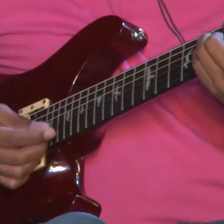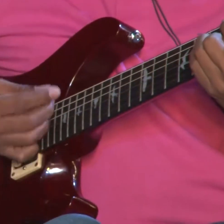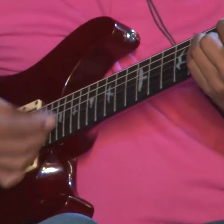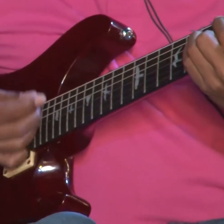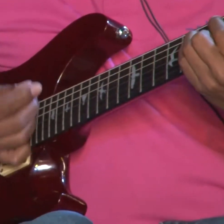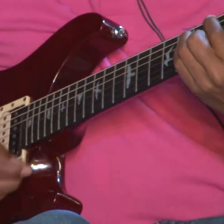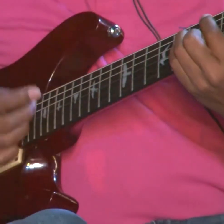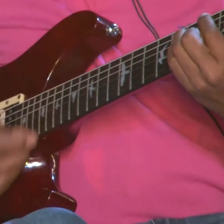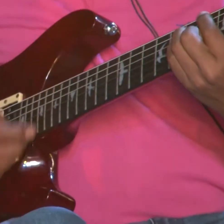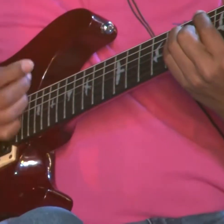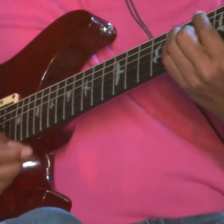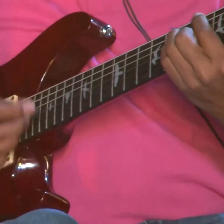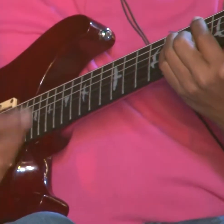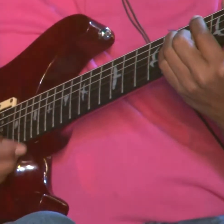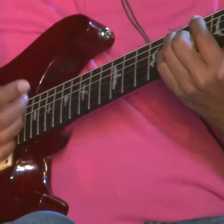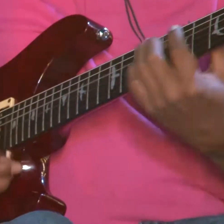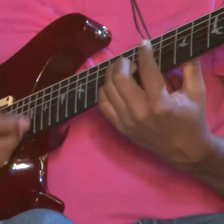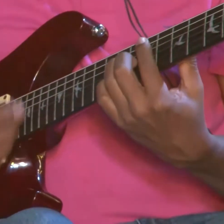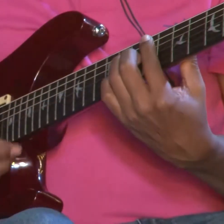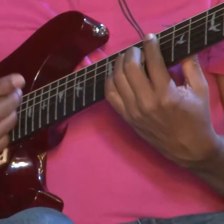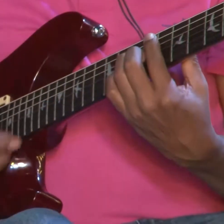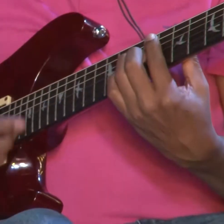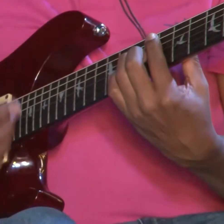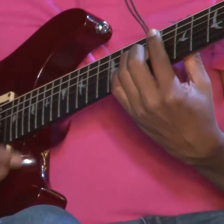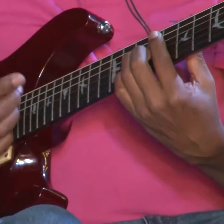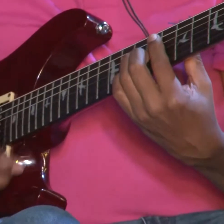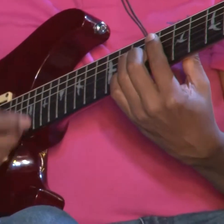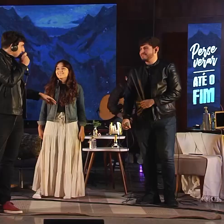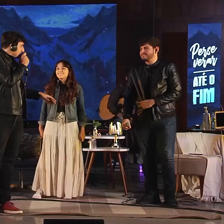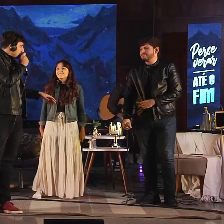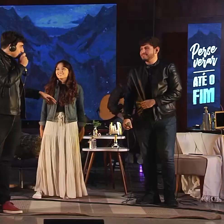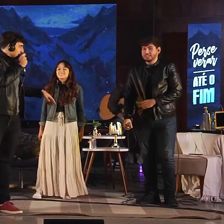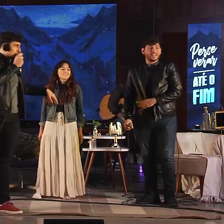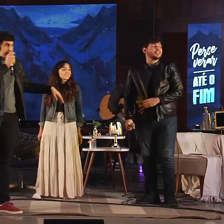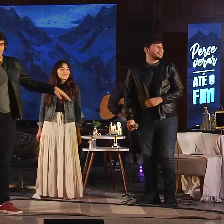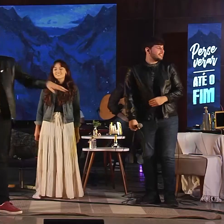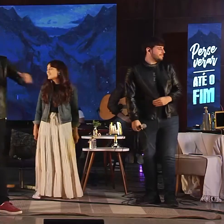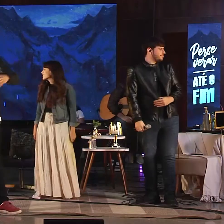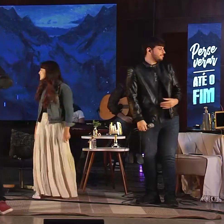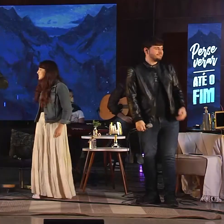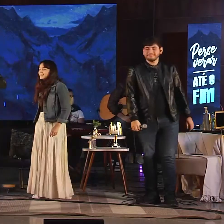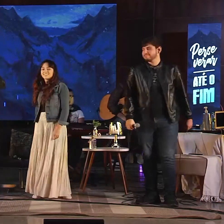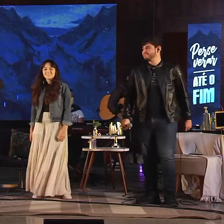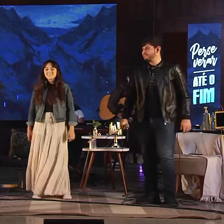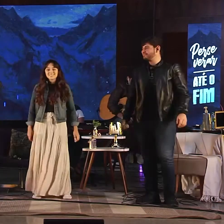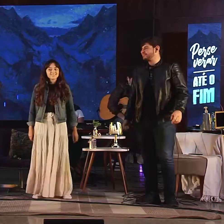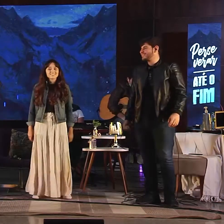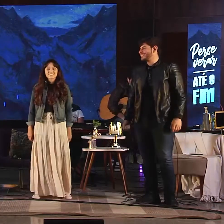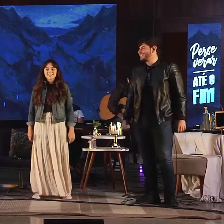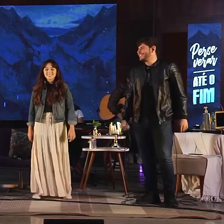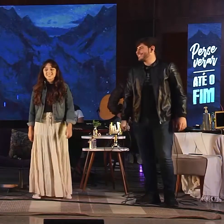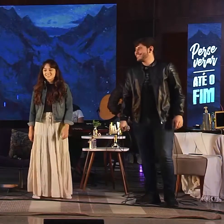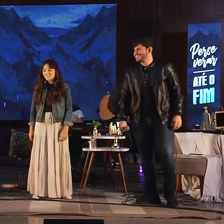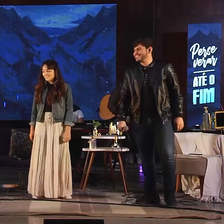uma coisa bem, bem dinâmica. Sei lá, vamos na janela. Na janela do apartamento, de casa. Eu quero que os irmãos gritem